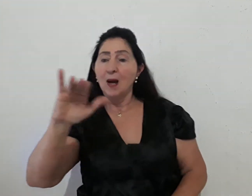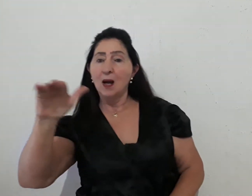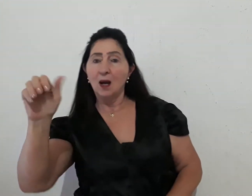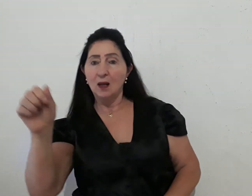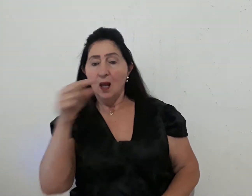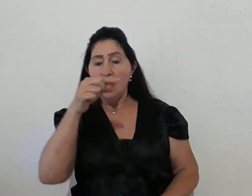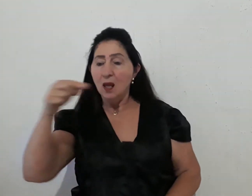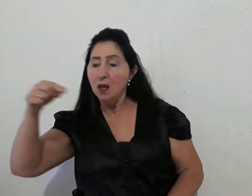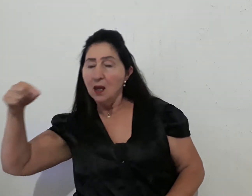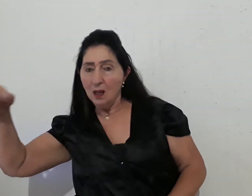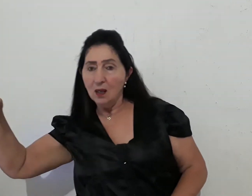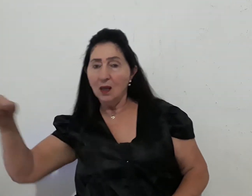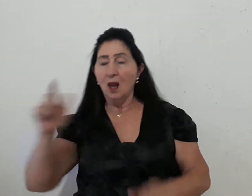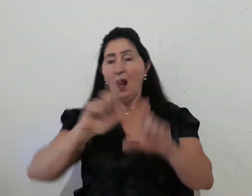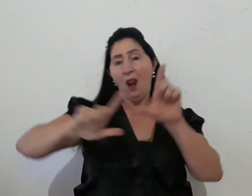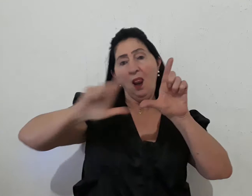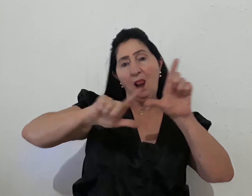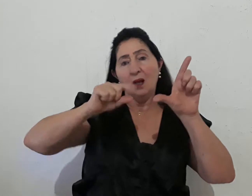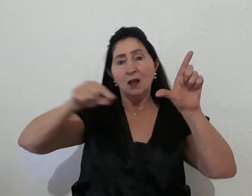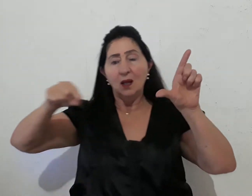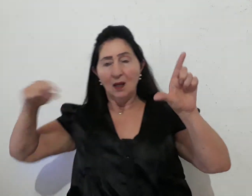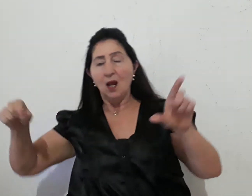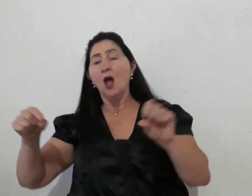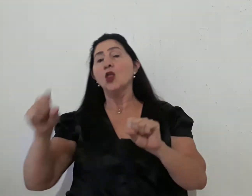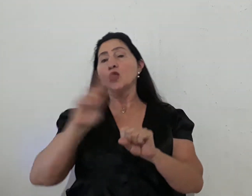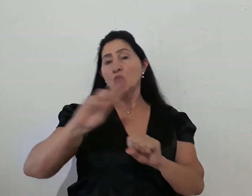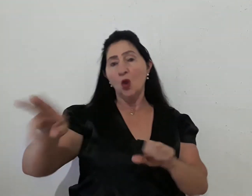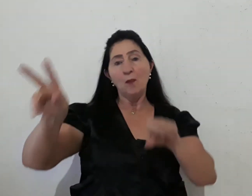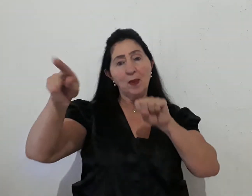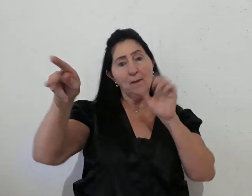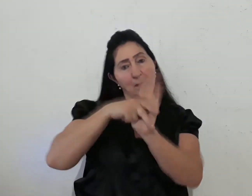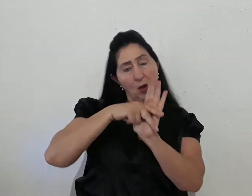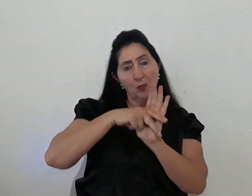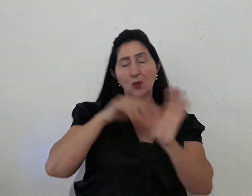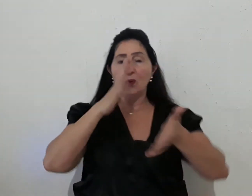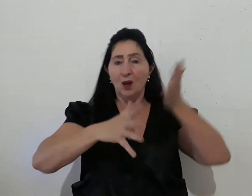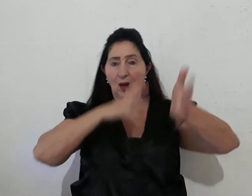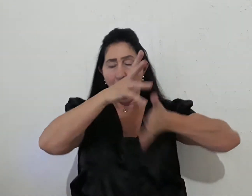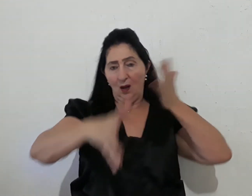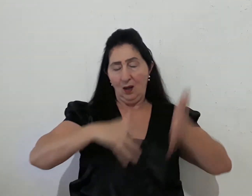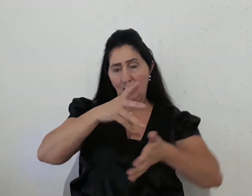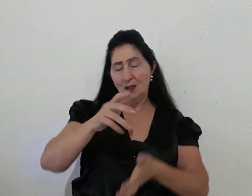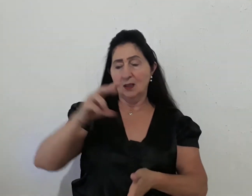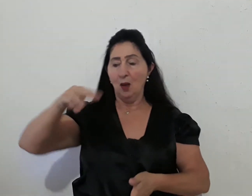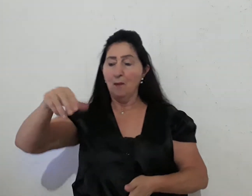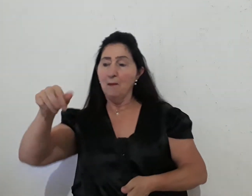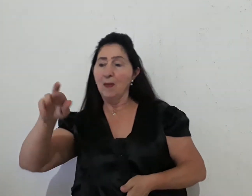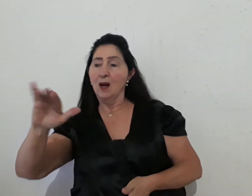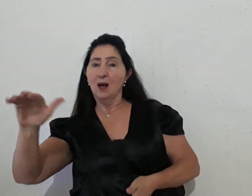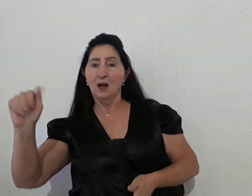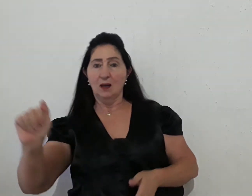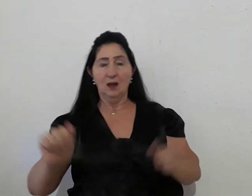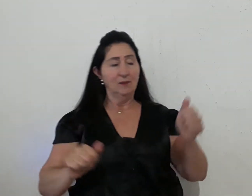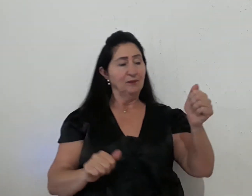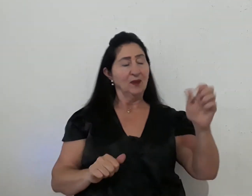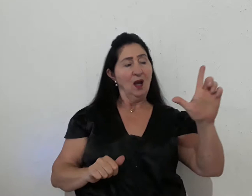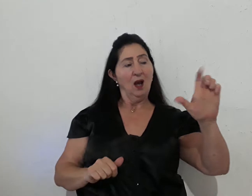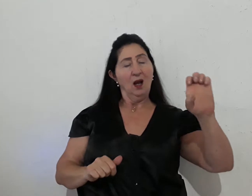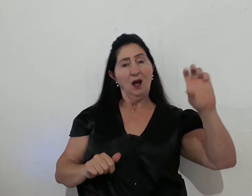por hífen, que significa nomes próprios na Libras. Então, eu tenho a Maria e o Alex que passam